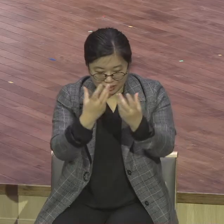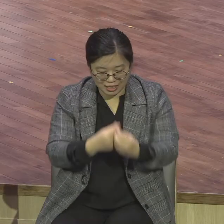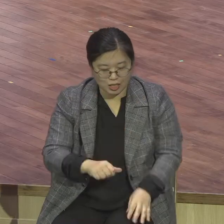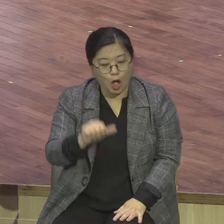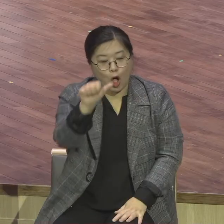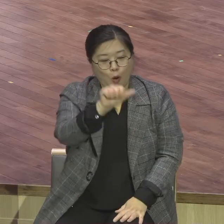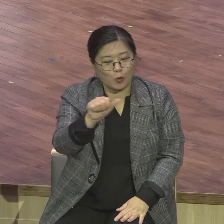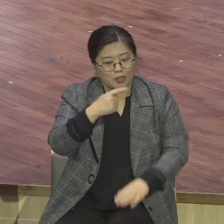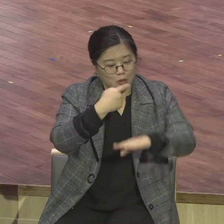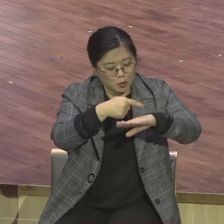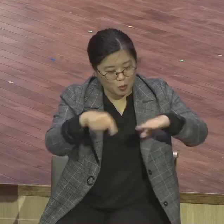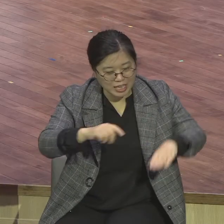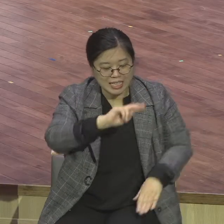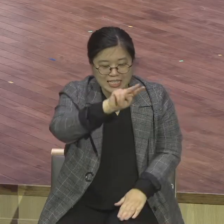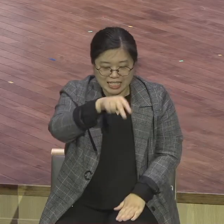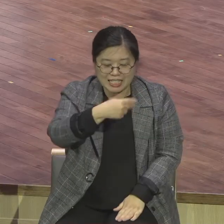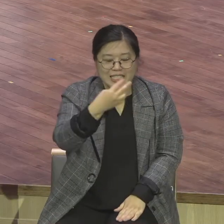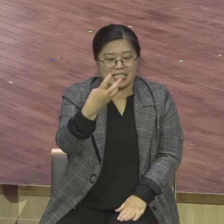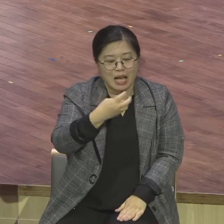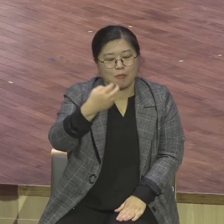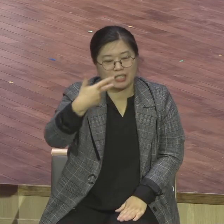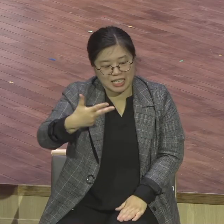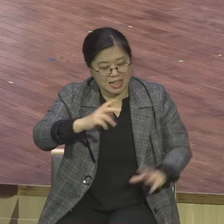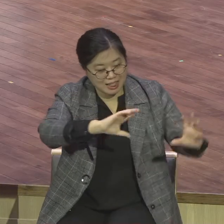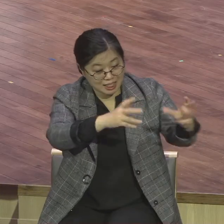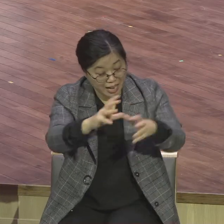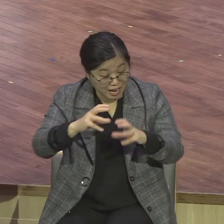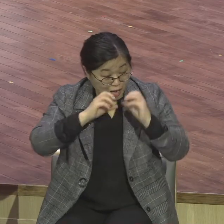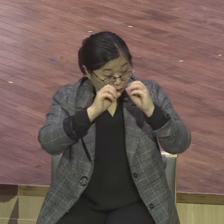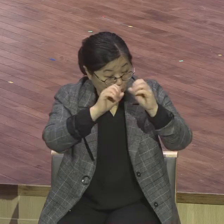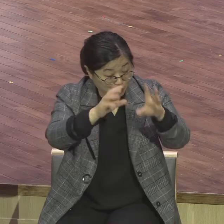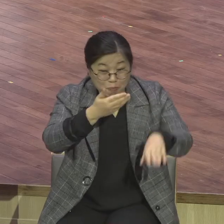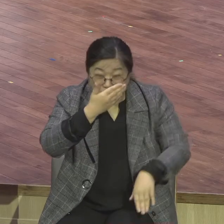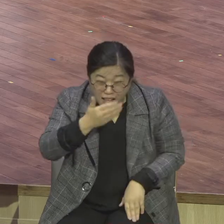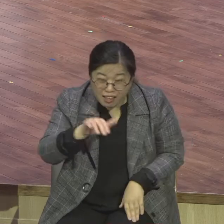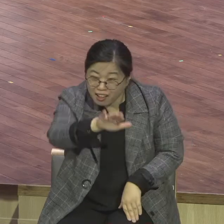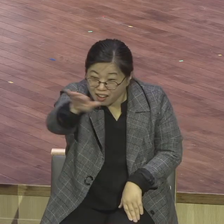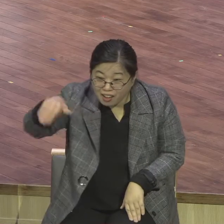2, 3, 7 나라 뭐 여기 뭐 2만 현장 전도자 못하지요.